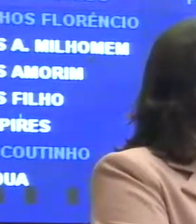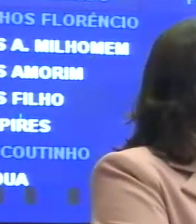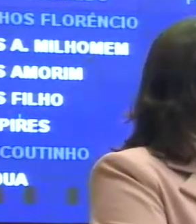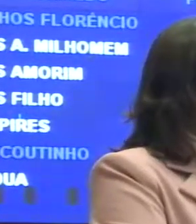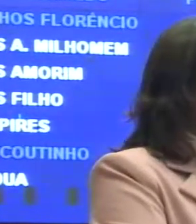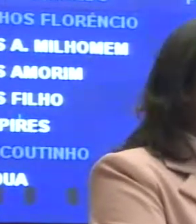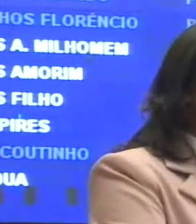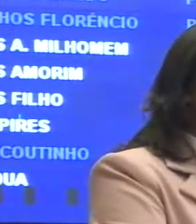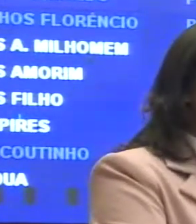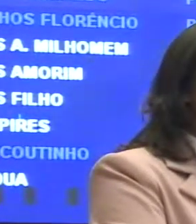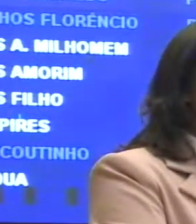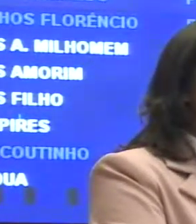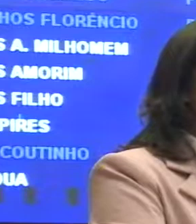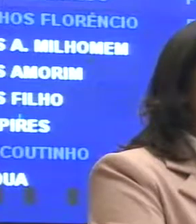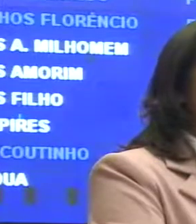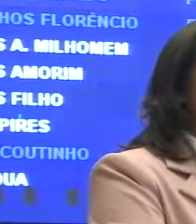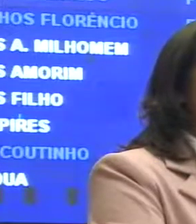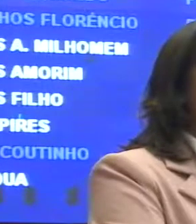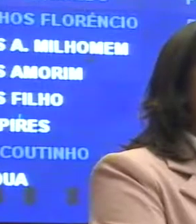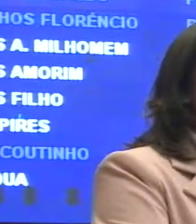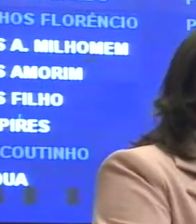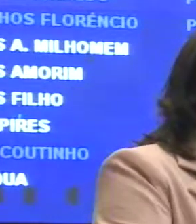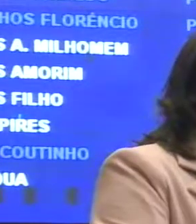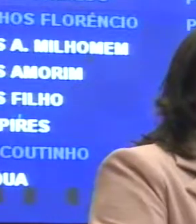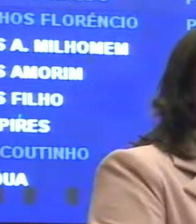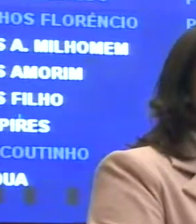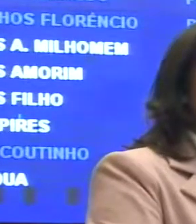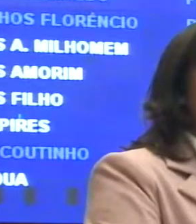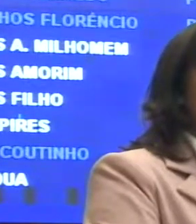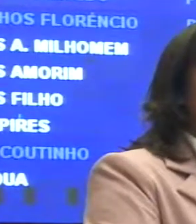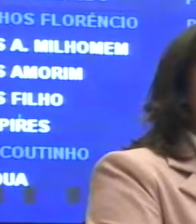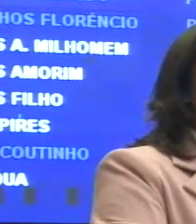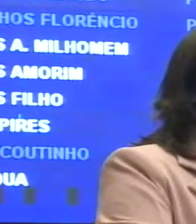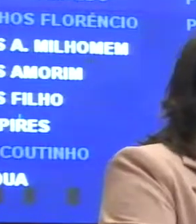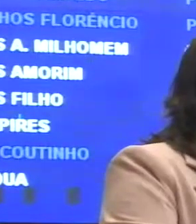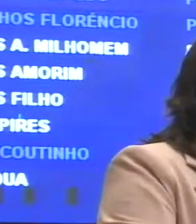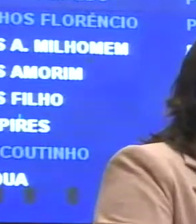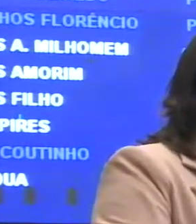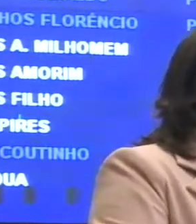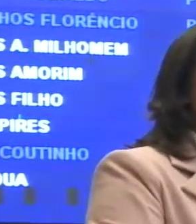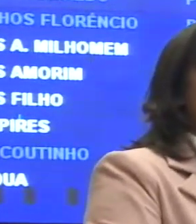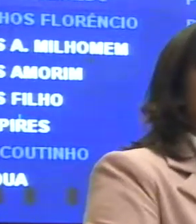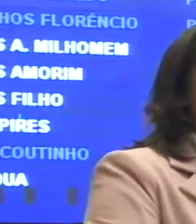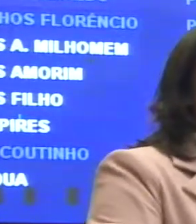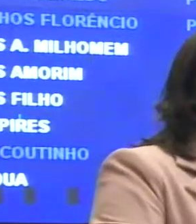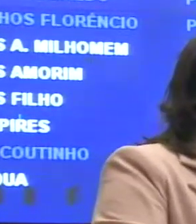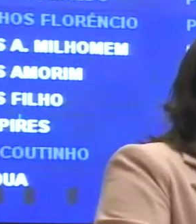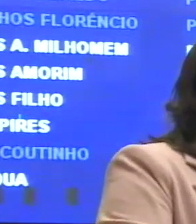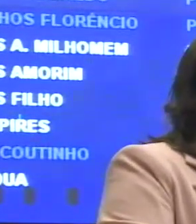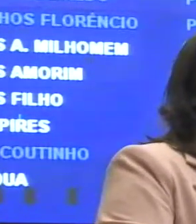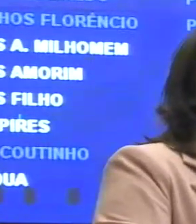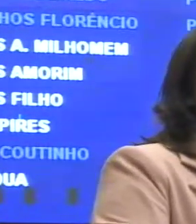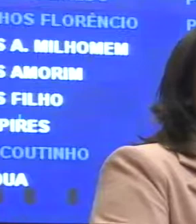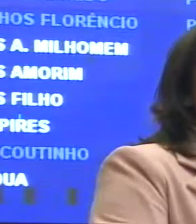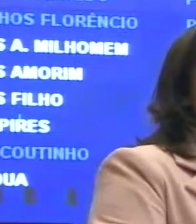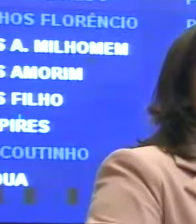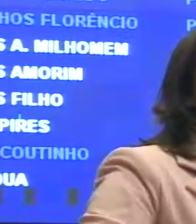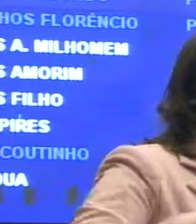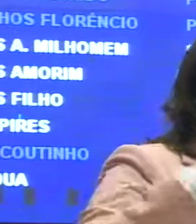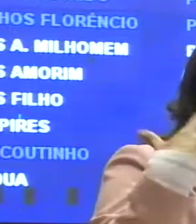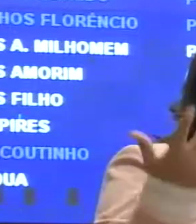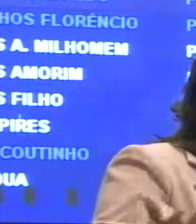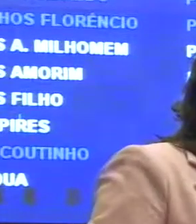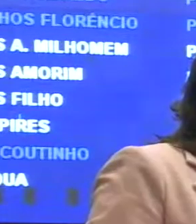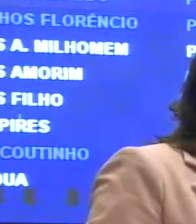deu esse inquérito, nós não sabemos a resposta desse inquérito, a conclusão desse inquérito, o que aconteceu, se